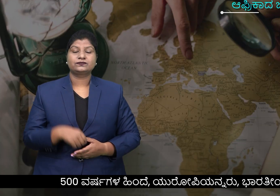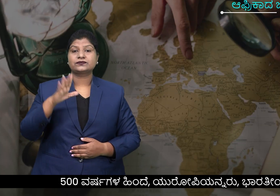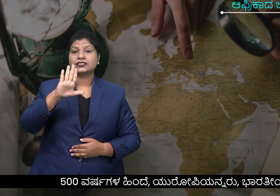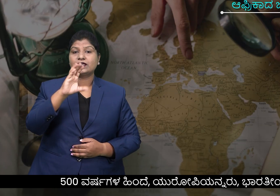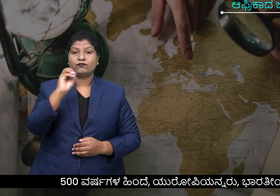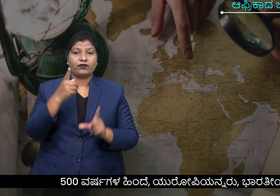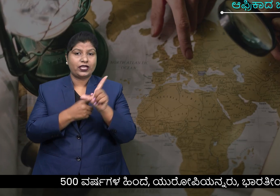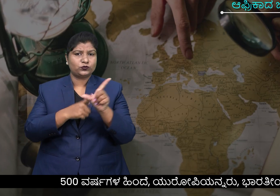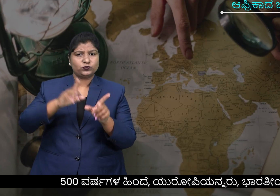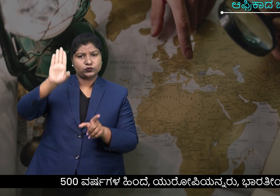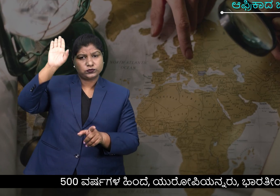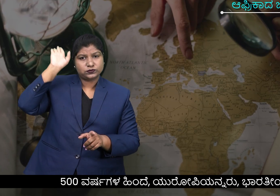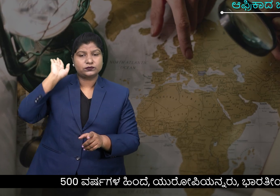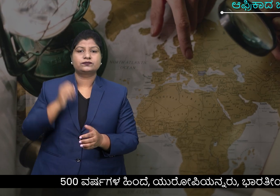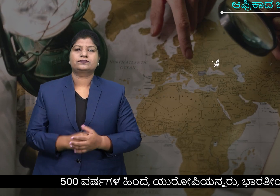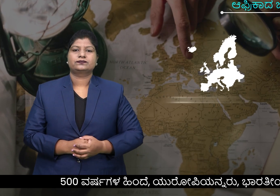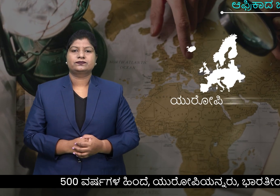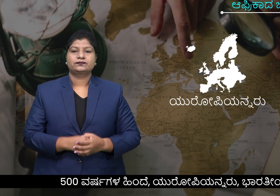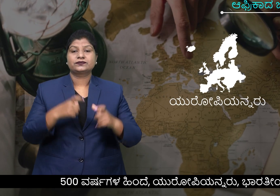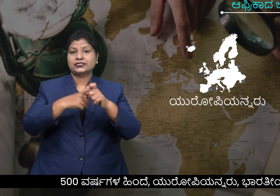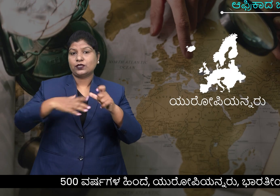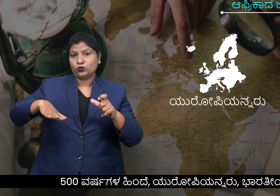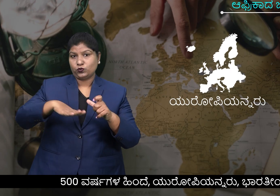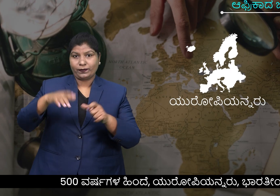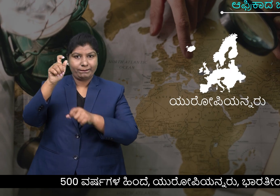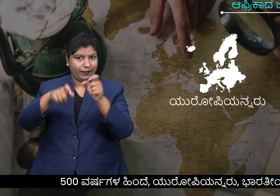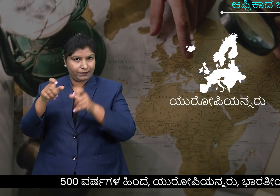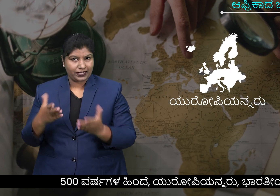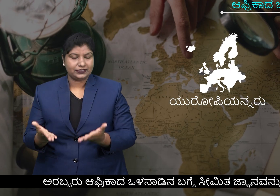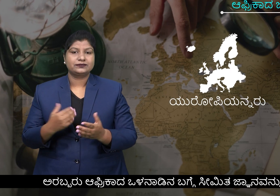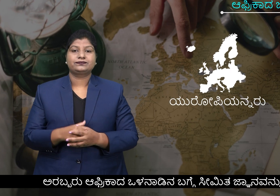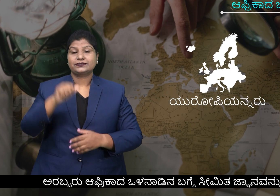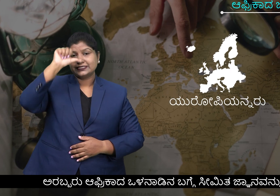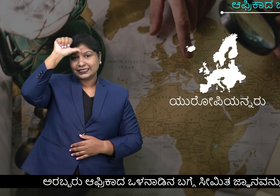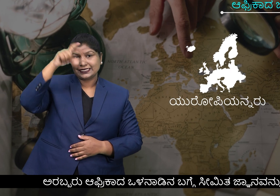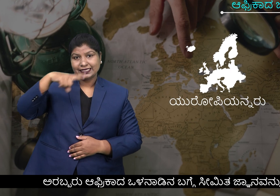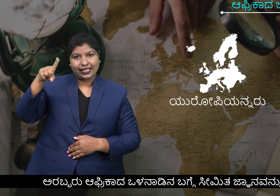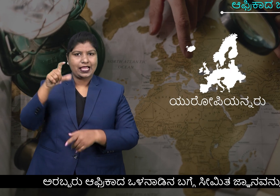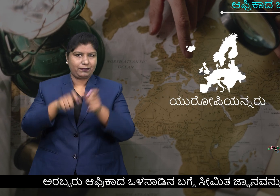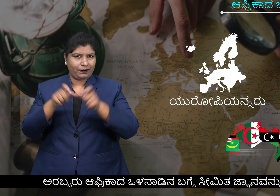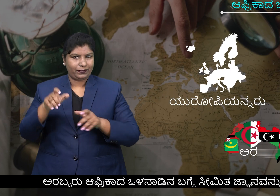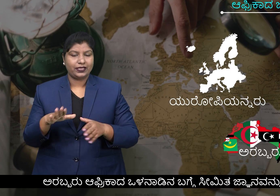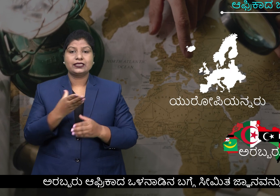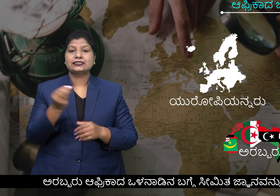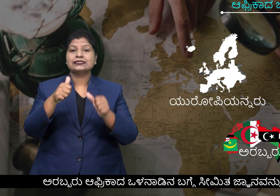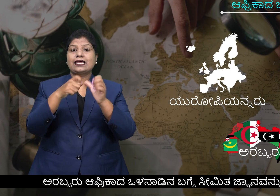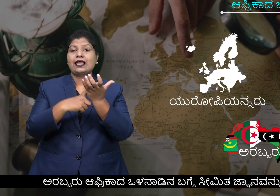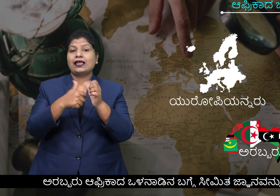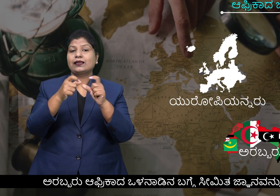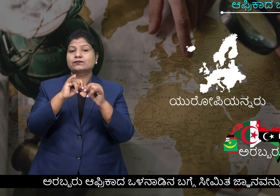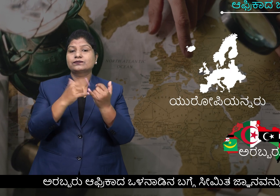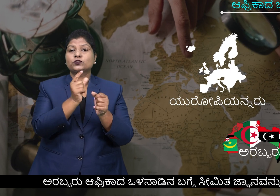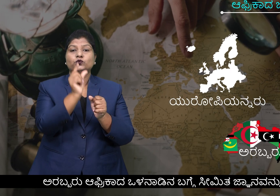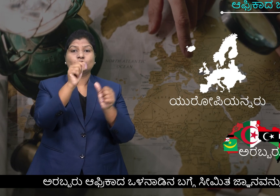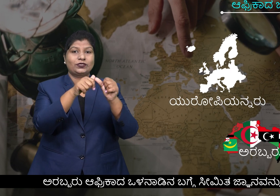500 ವರ್ಷಗಳ ಹಿಂದೆ ಯುರೋಪಿಯನ್ನರು, ಭಾರತೀಯರು ಮತ್ತು ಅರಬ್ಬರು ಆಫ್ರಿಕಾದ ಒಳನಾಡಿನ